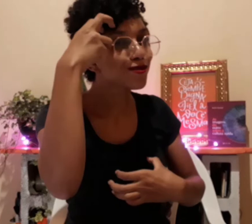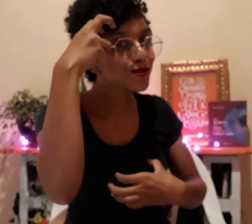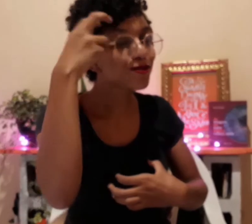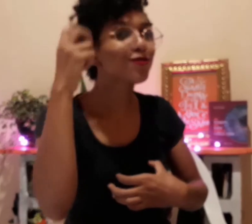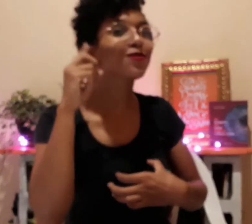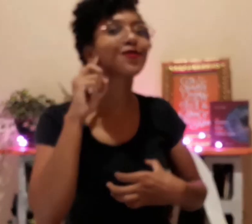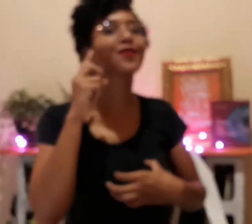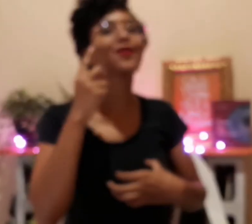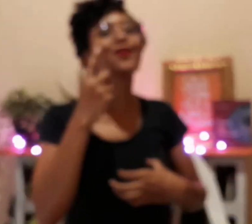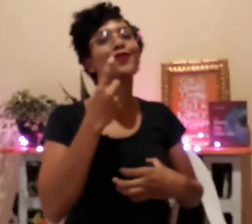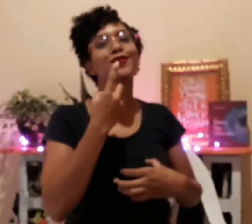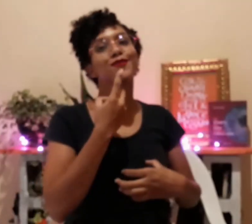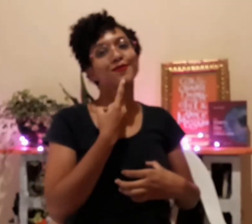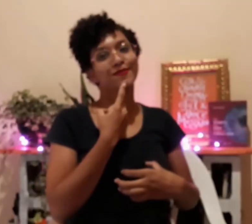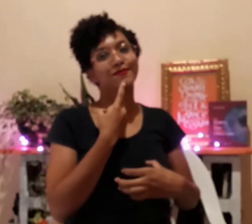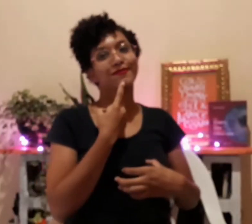cultura surda.